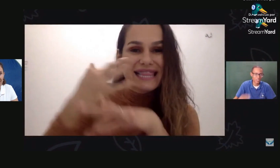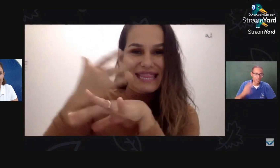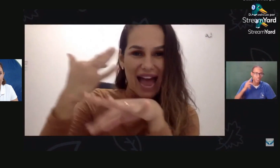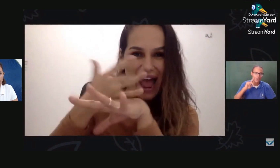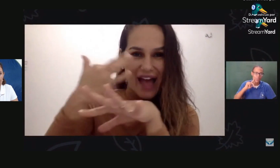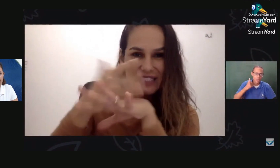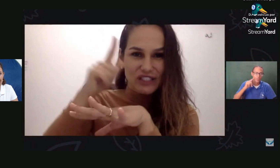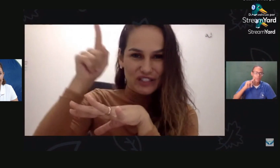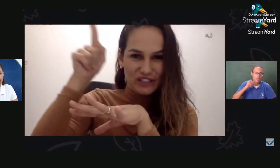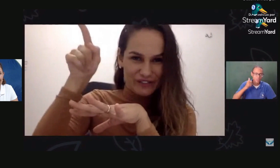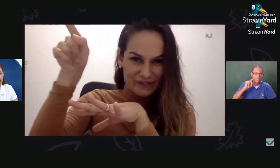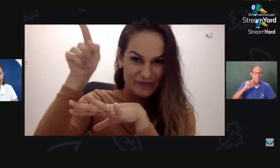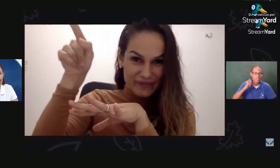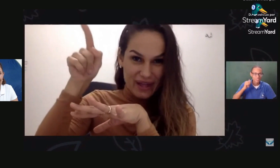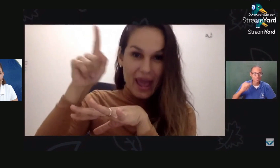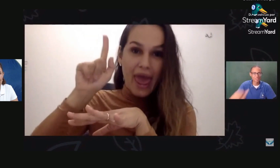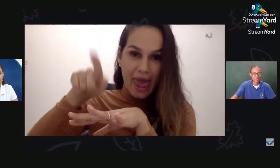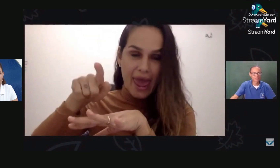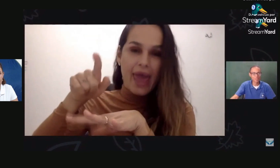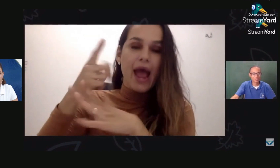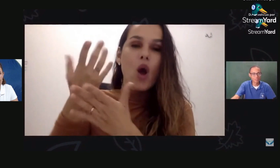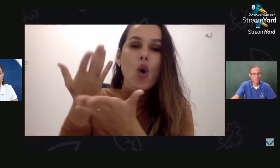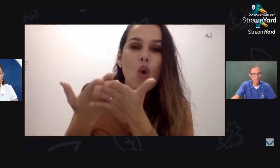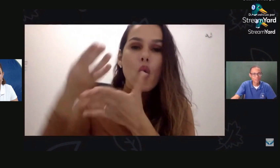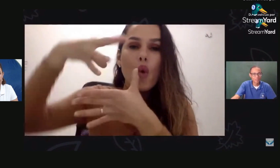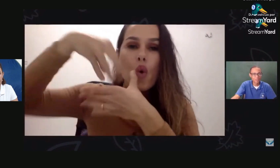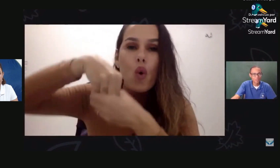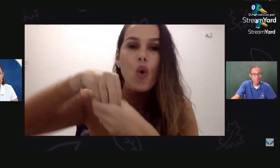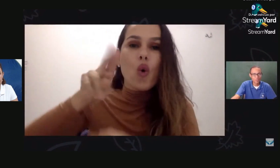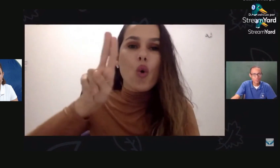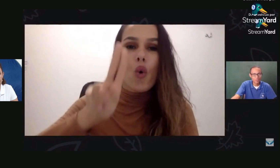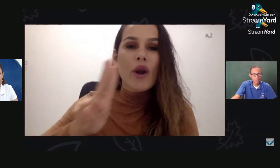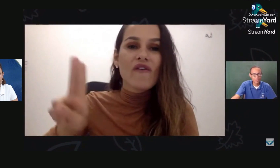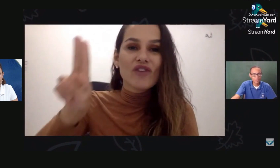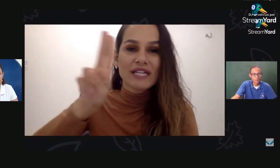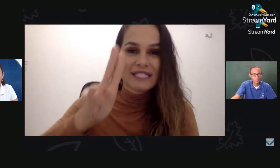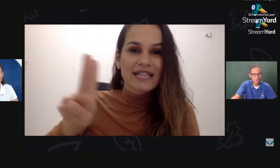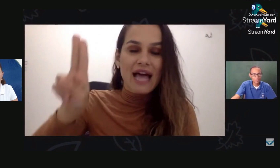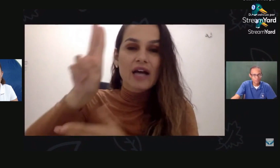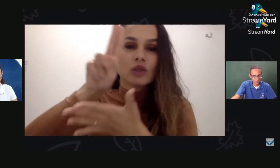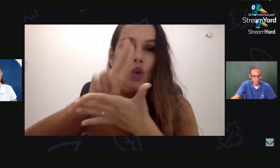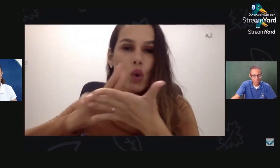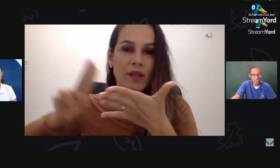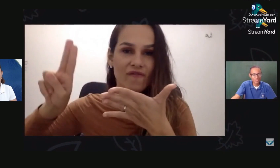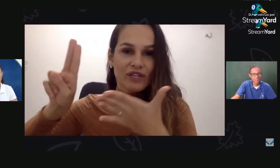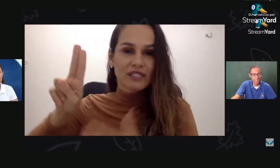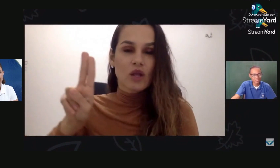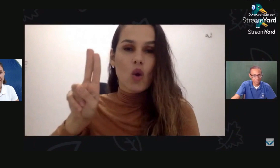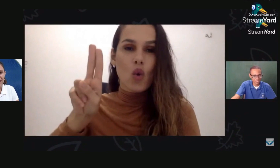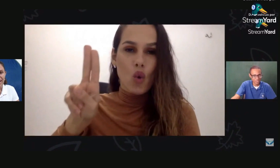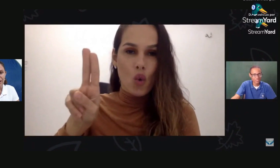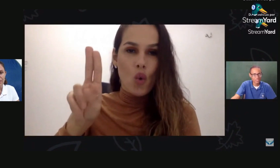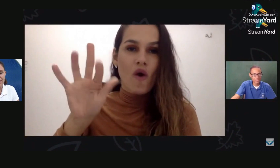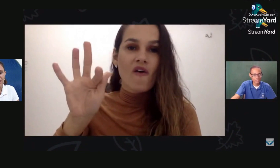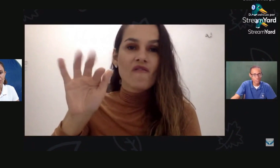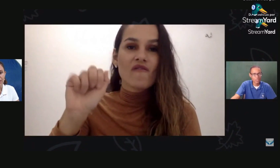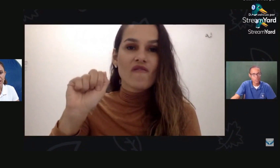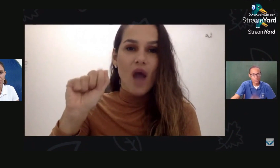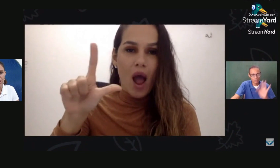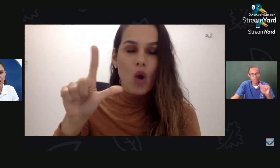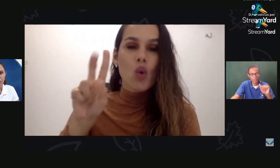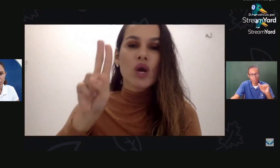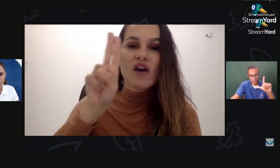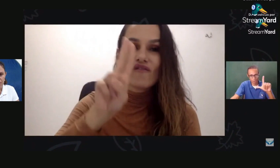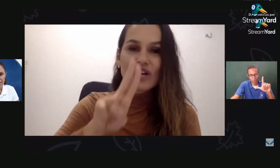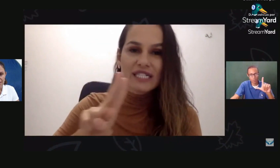em Alagoas, né? Na cidade de Alagoas, capital, no estado, né? A Universidade Federal